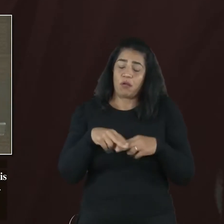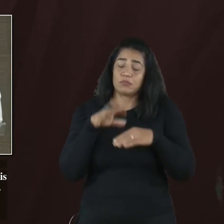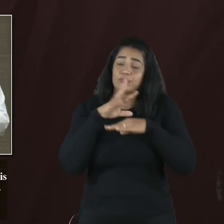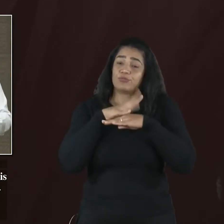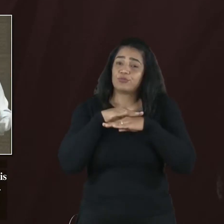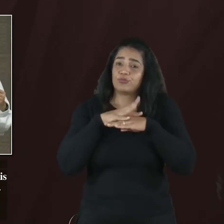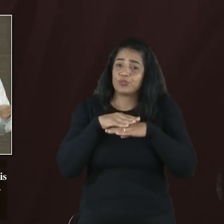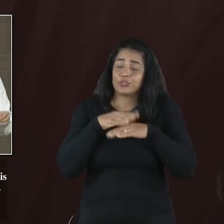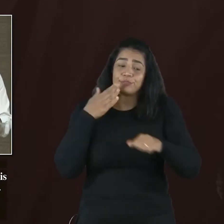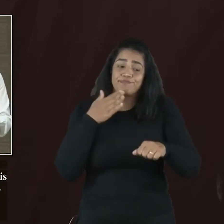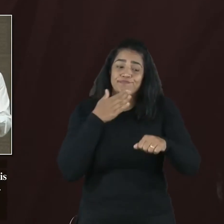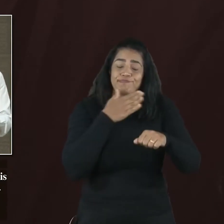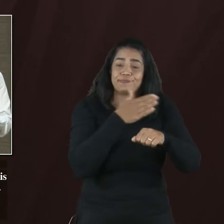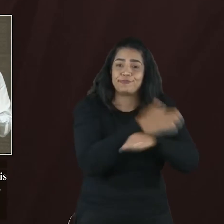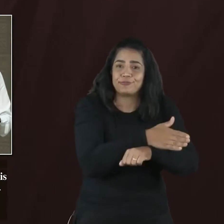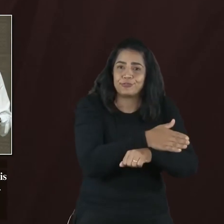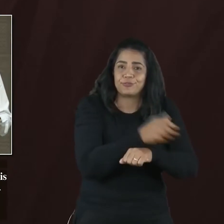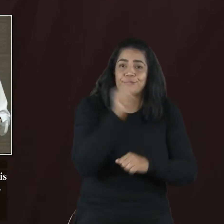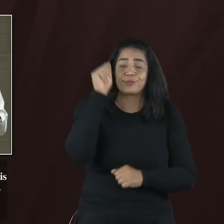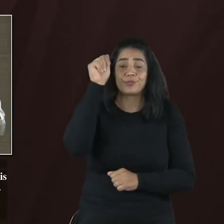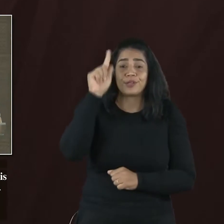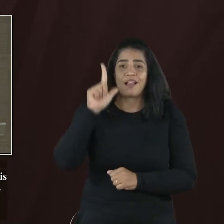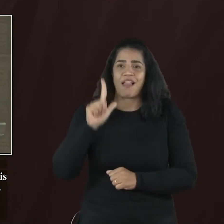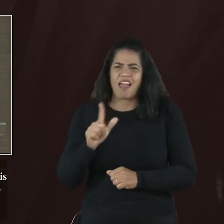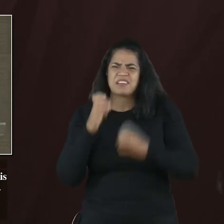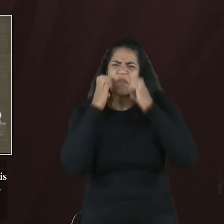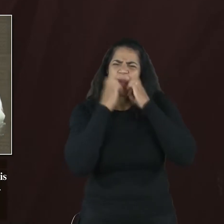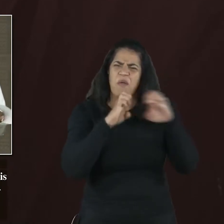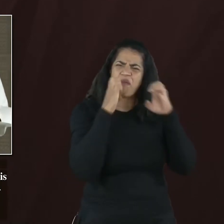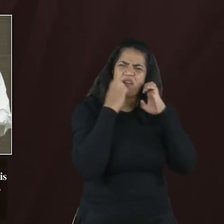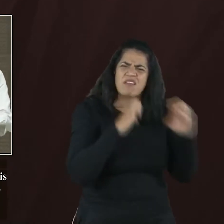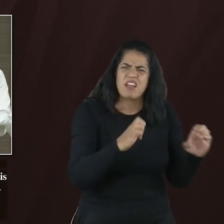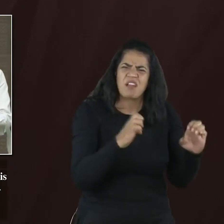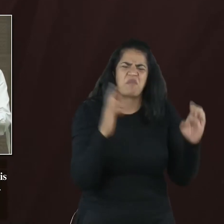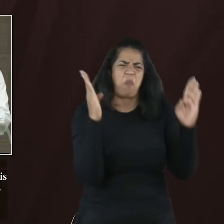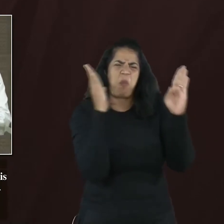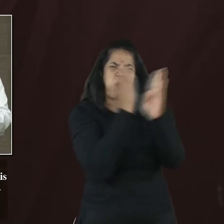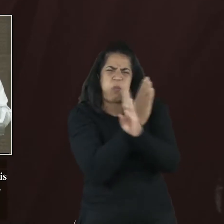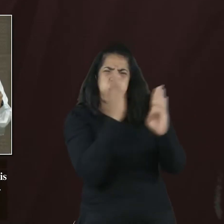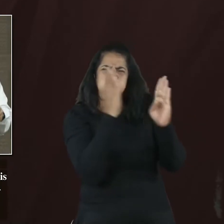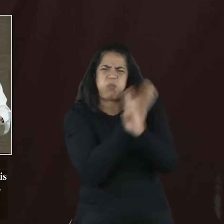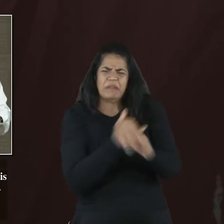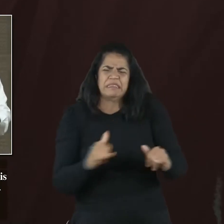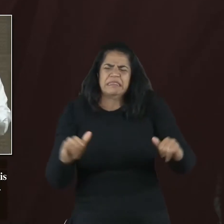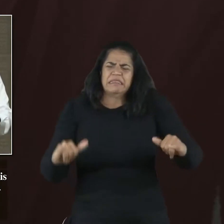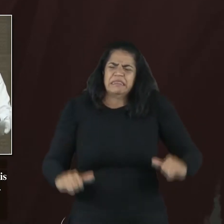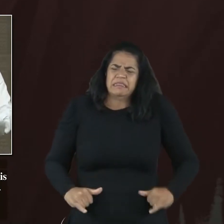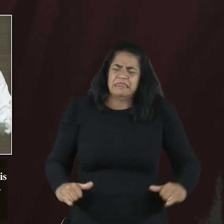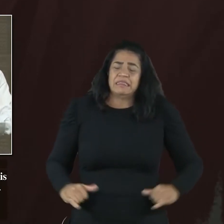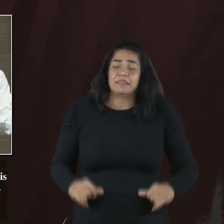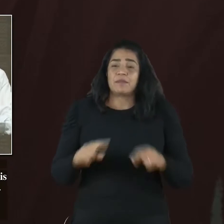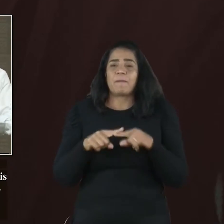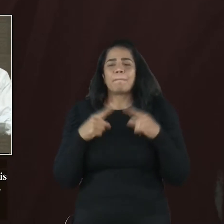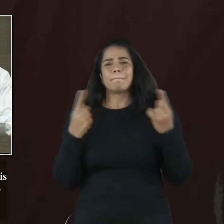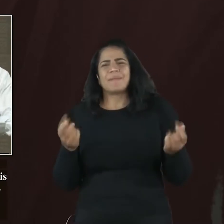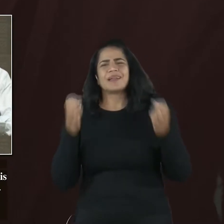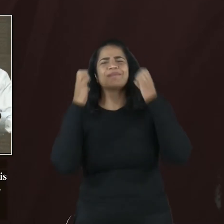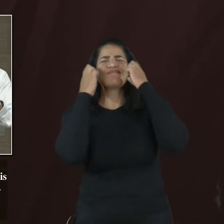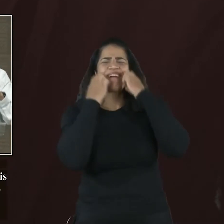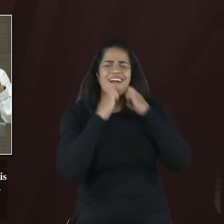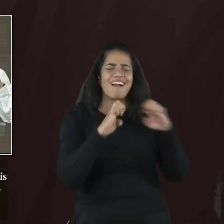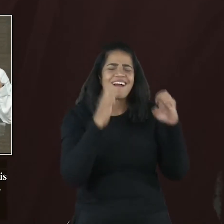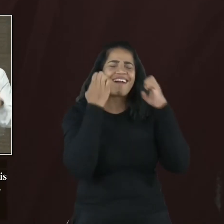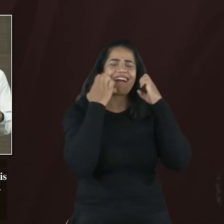grandemente perseguido. Sofreu muito, mas o Evangelho saiu. O Evangelho, né, foi